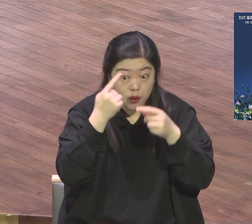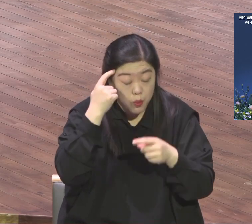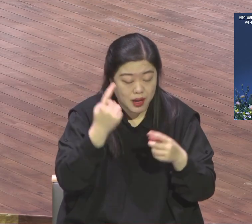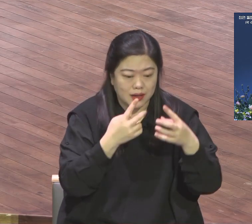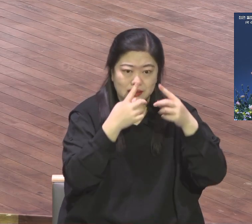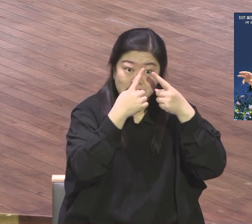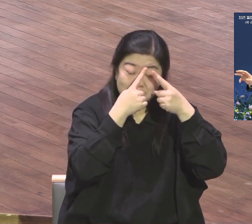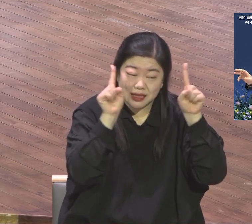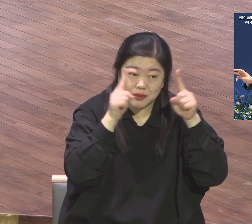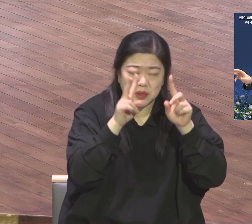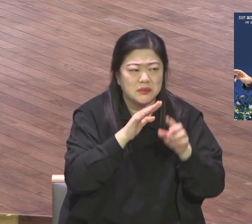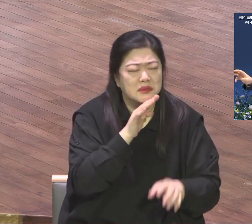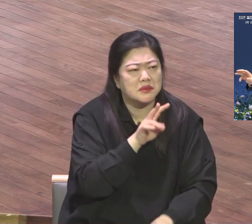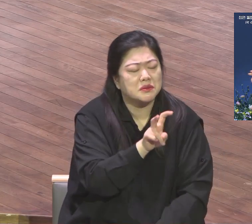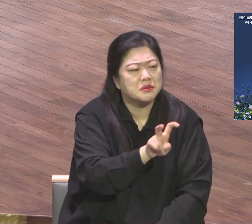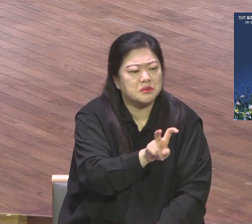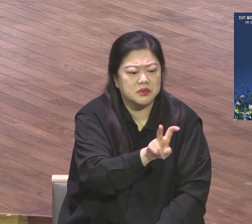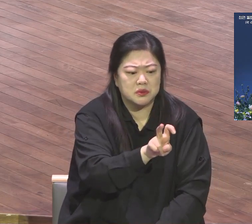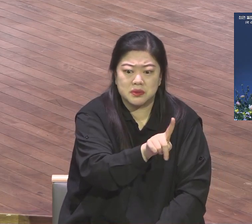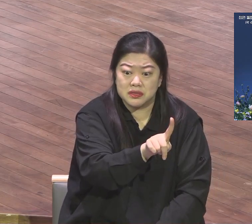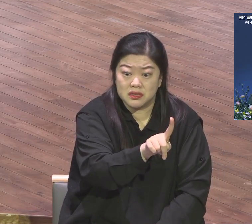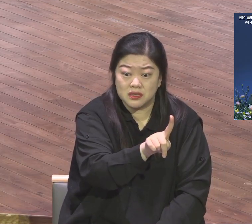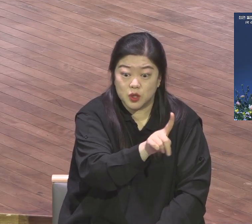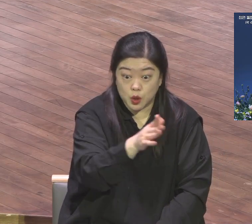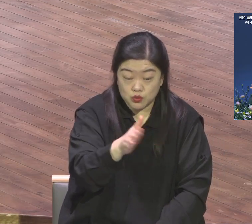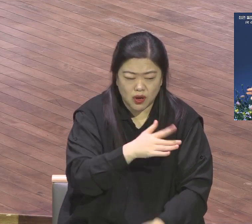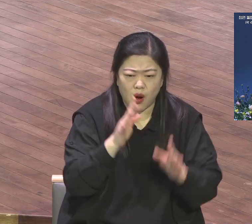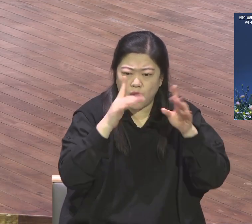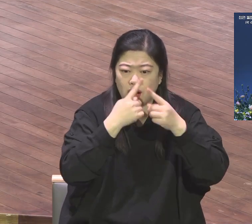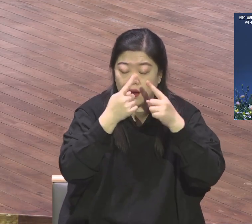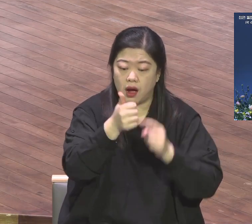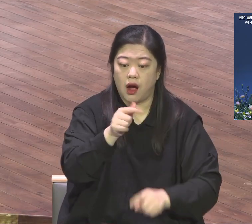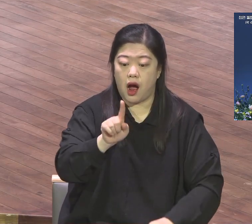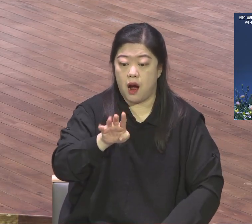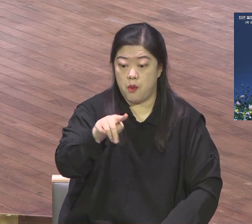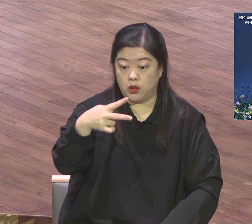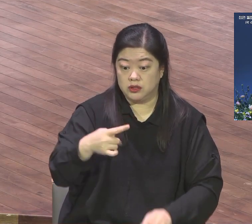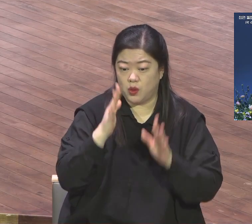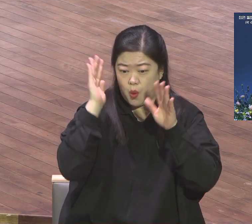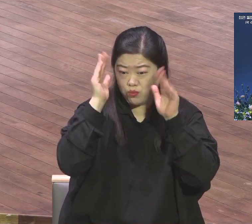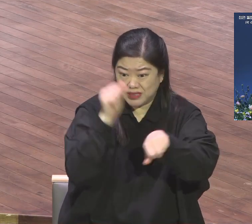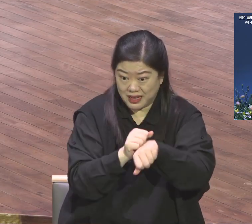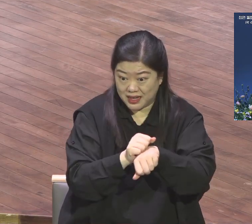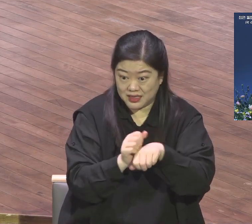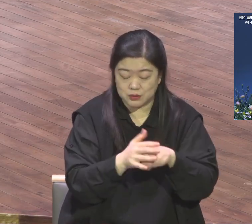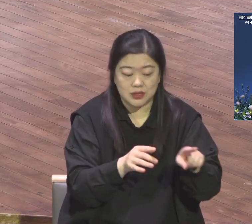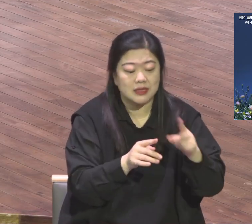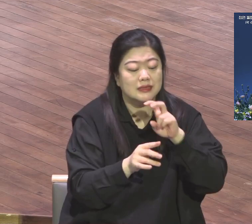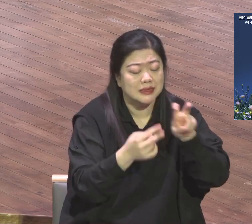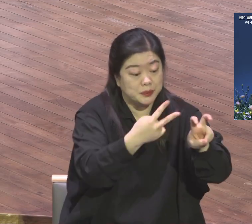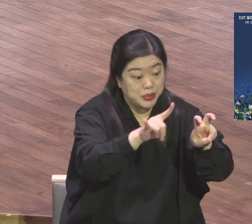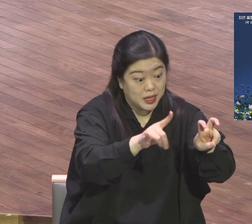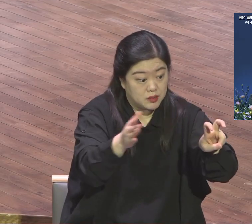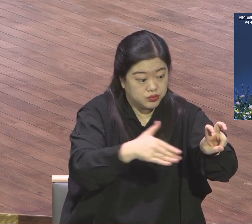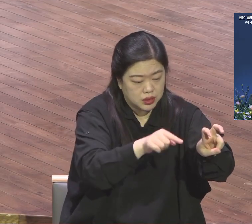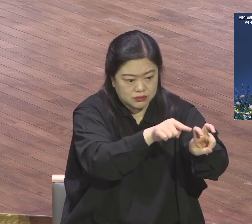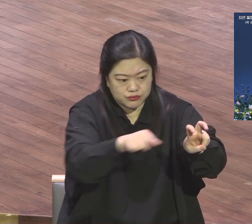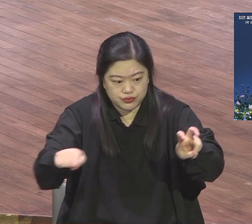시작해서 어떻게 죽는지 그걸 쫙 72년을 추적을 했는데 평가가